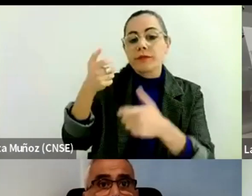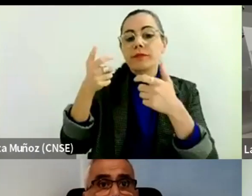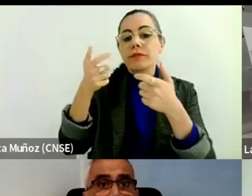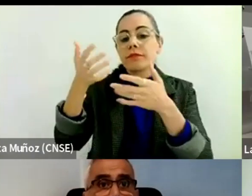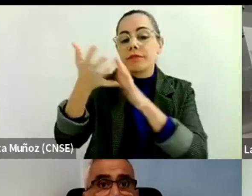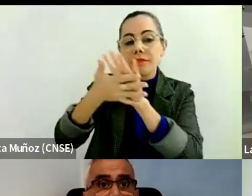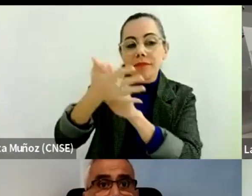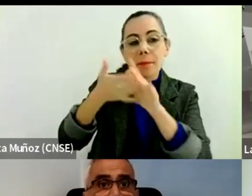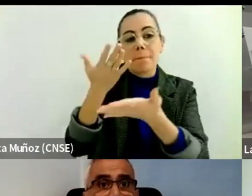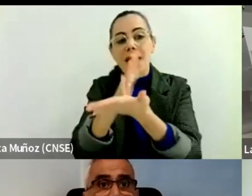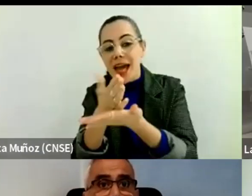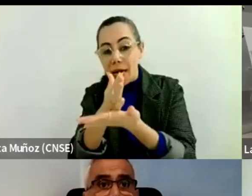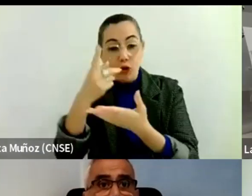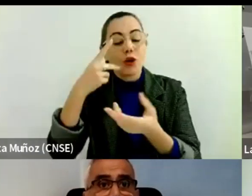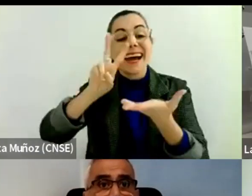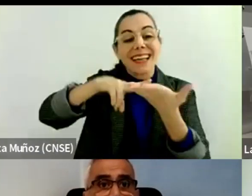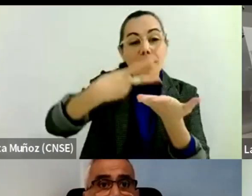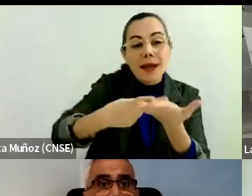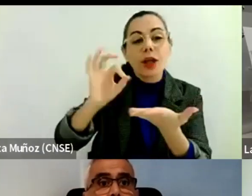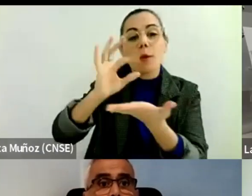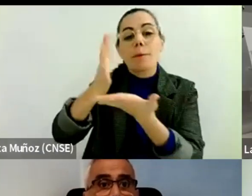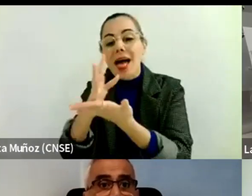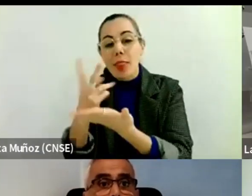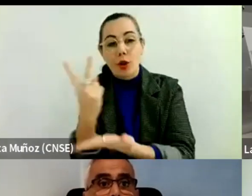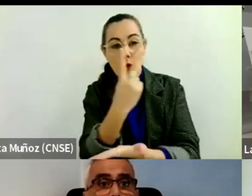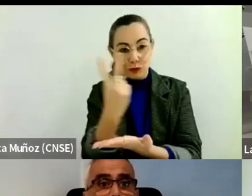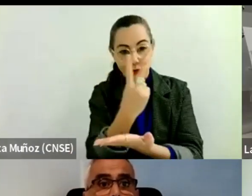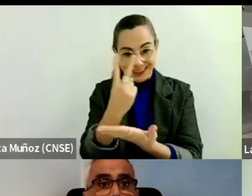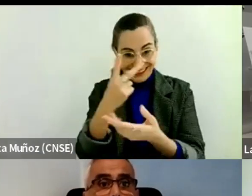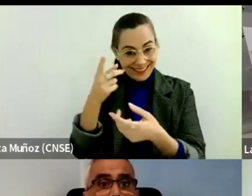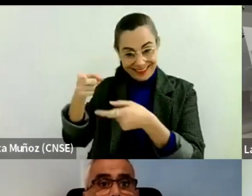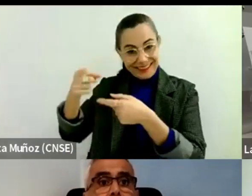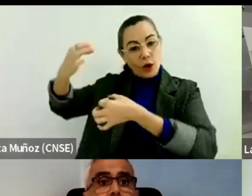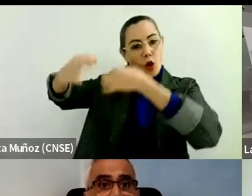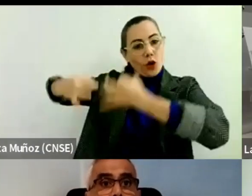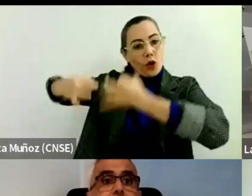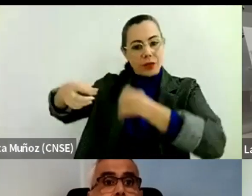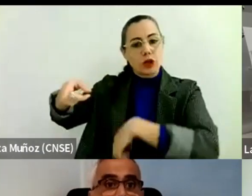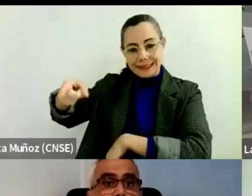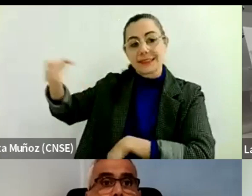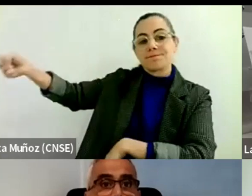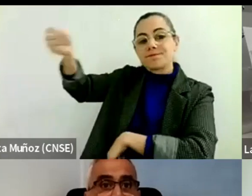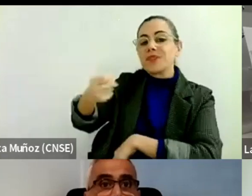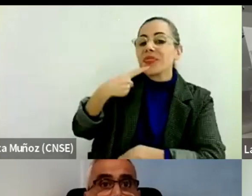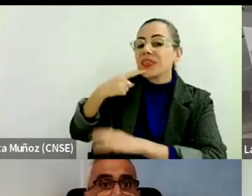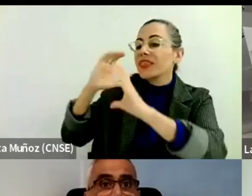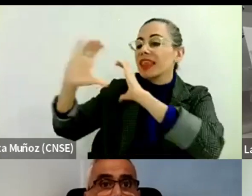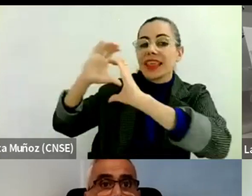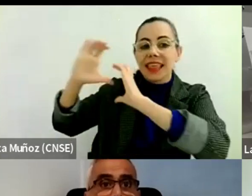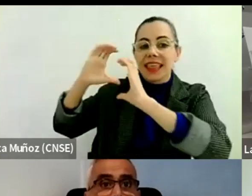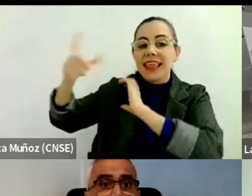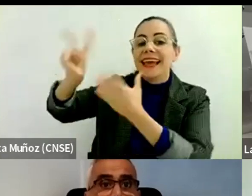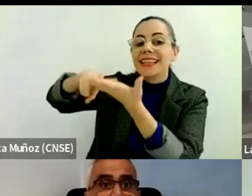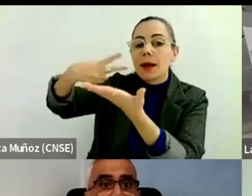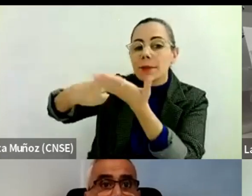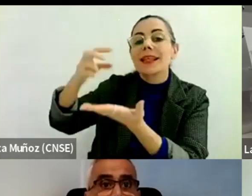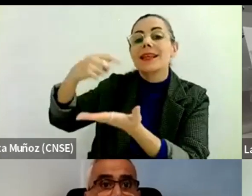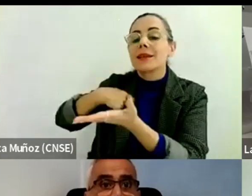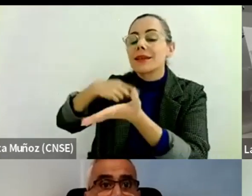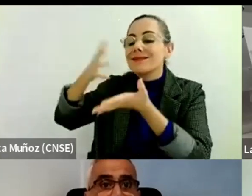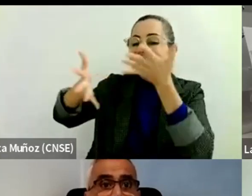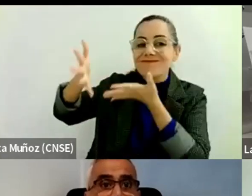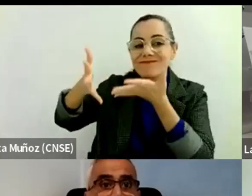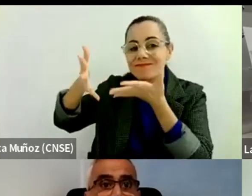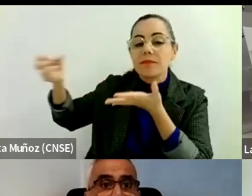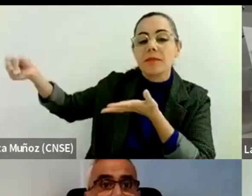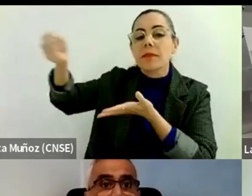la mediación que efectivamente te media a través de el intérprete y el mediador de lengua de signos para